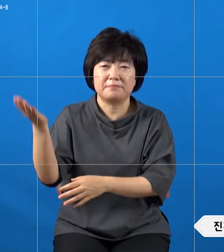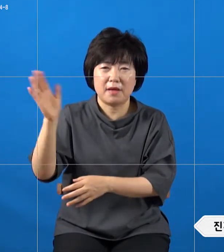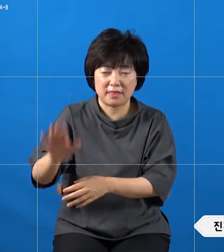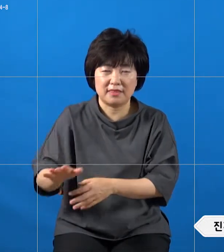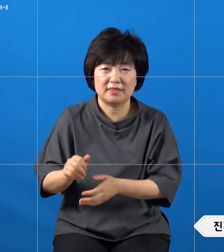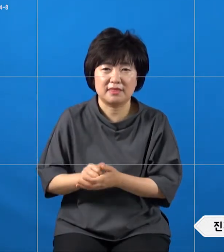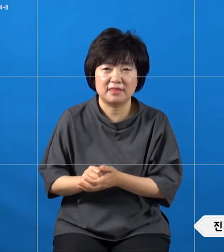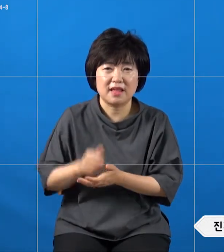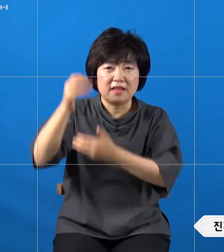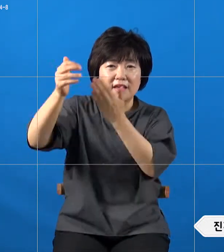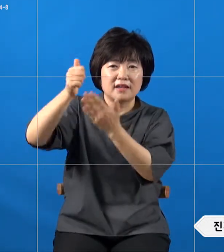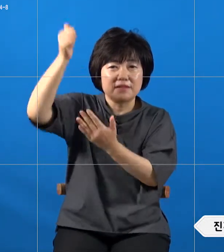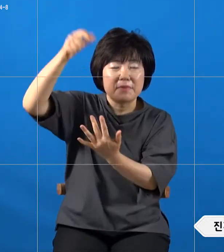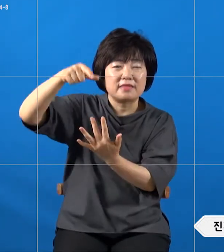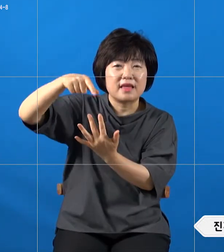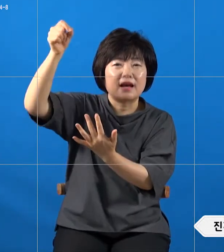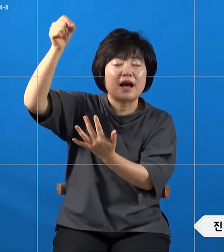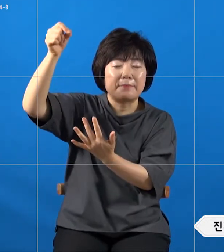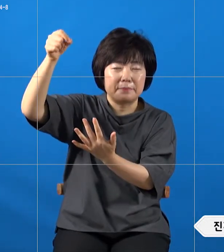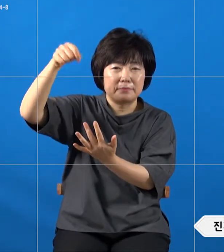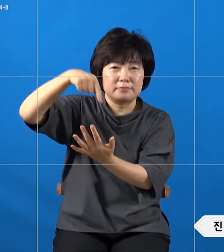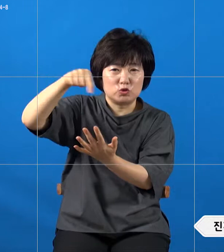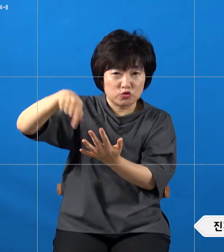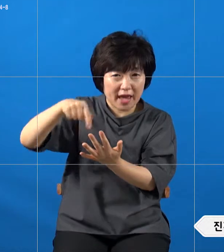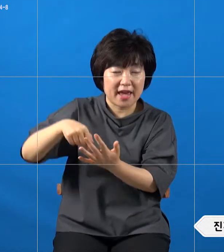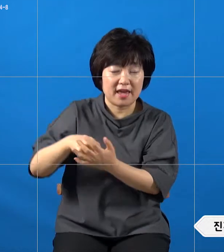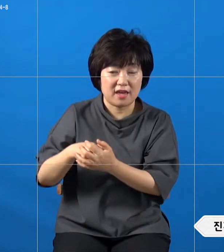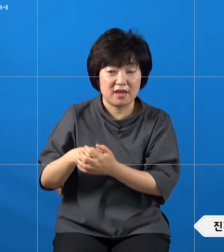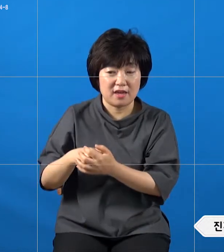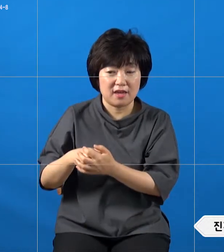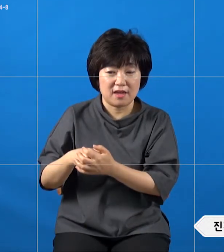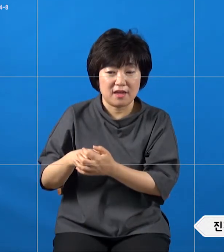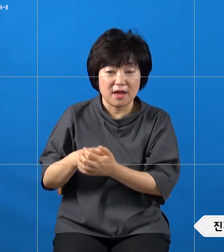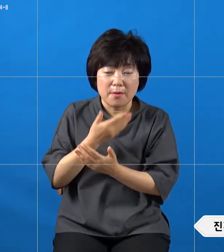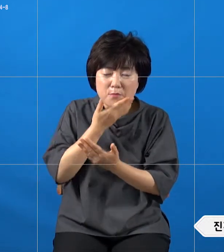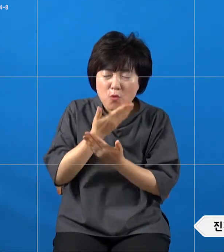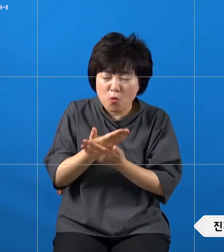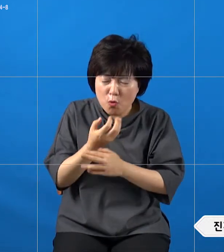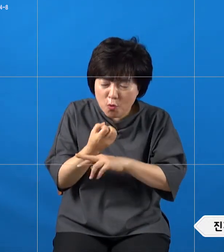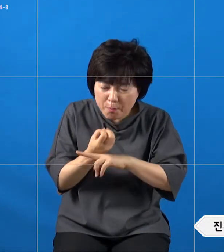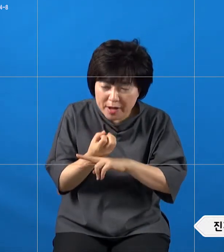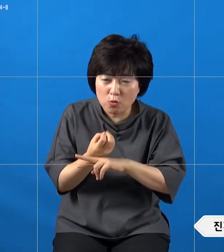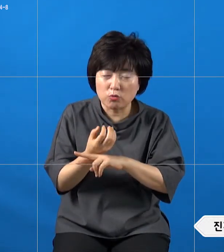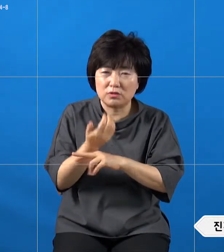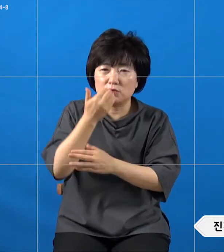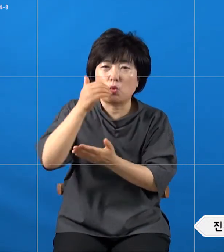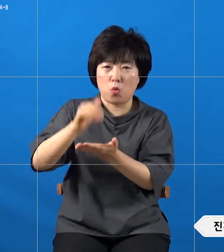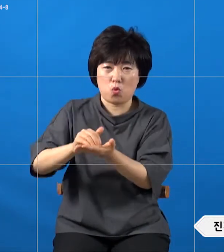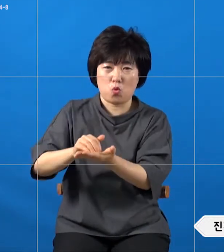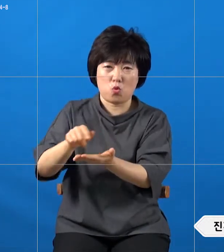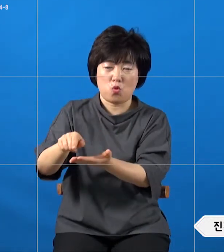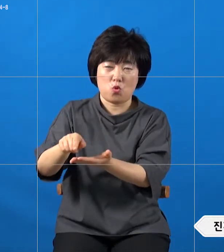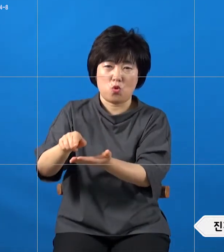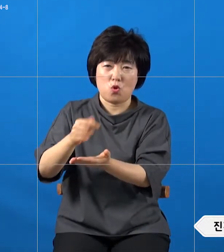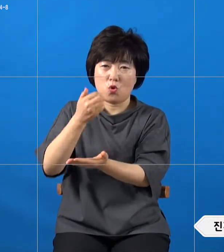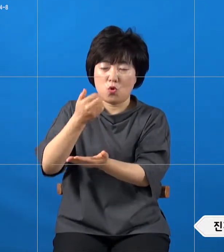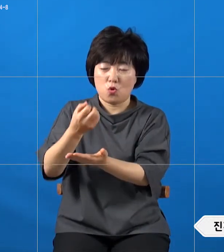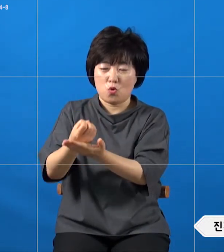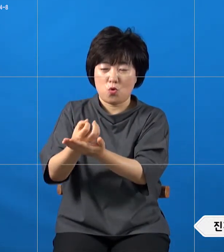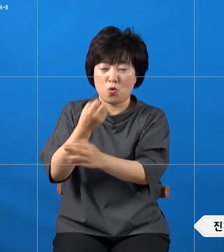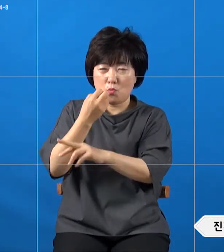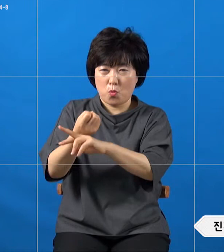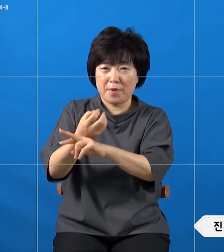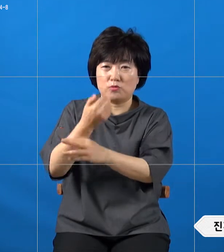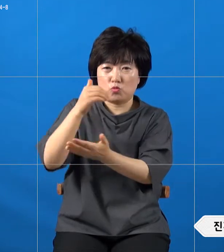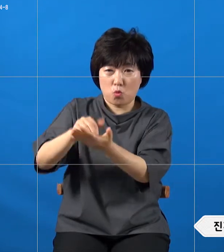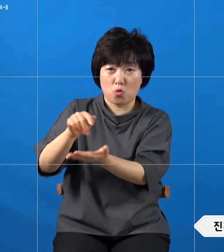버림받았지만 그 하나님의 택하심 가운데 보배로운 모퉁이 돌이 되셨다라고 말씀하시고, 똑같은 말씀을